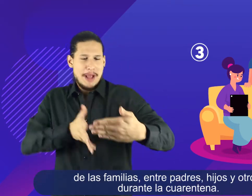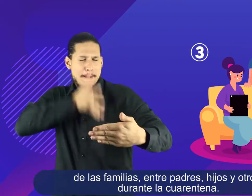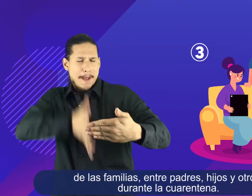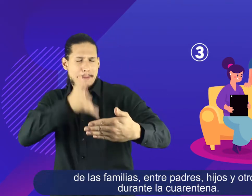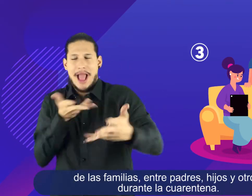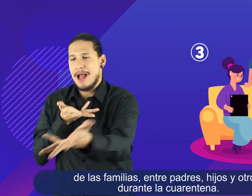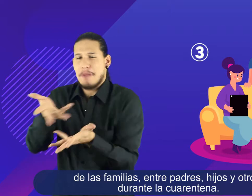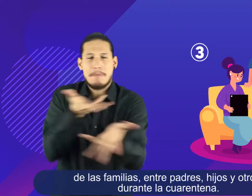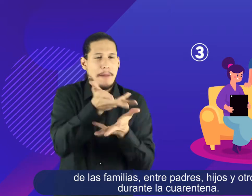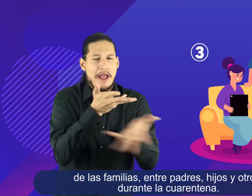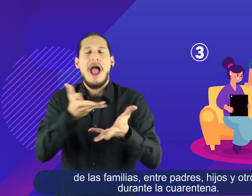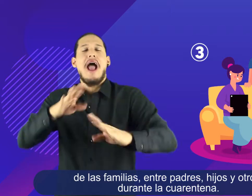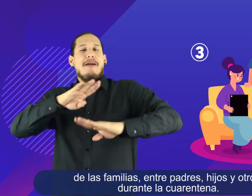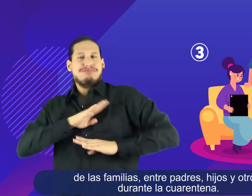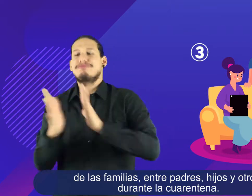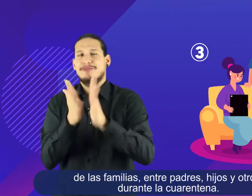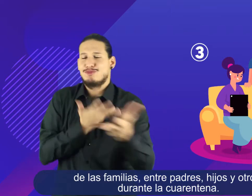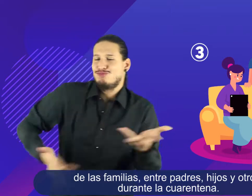hijos y otros durante la cuarentena.